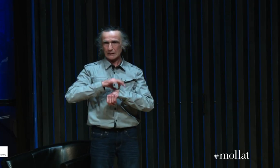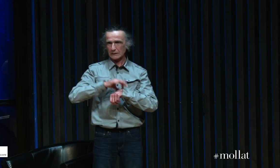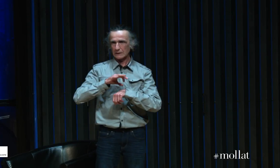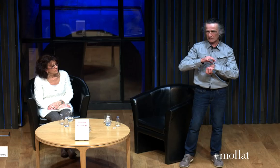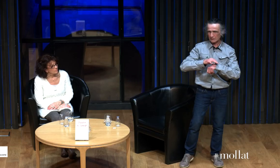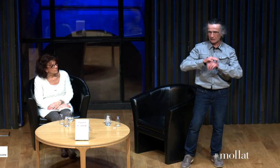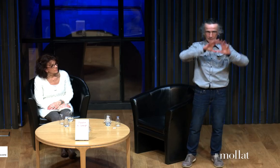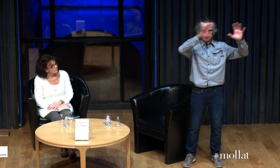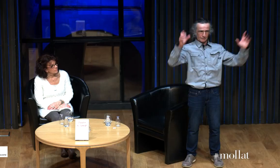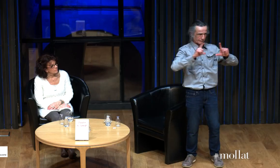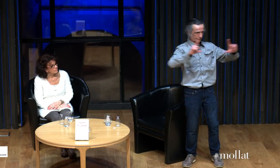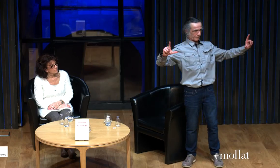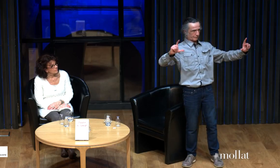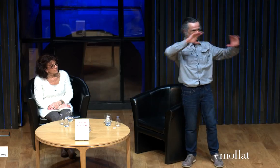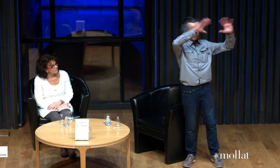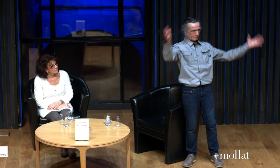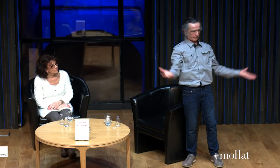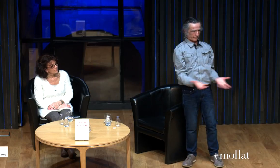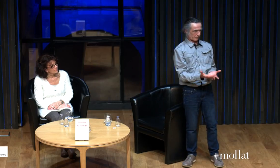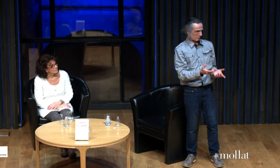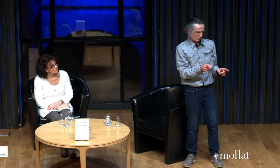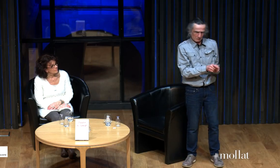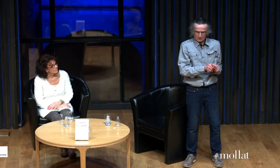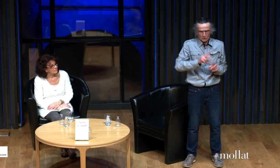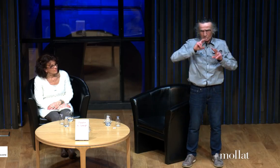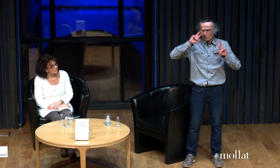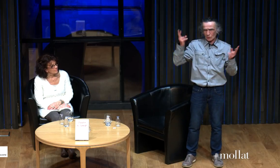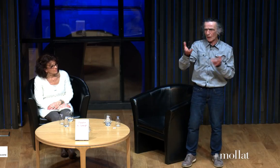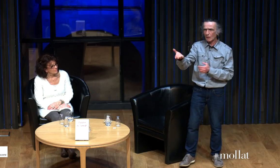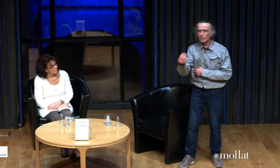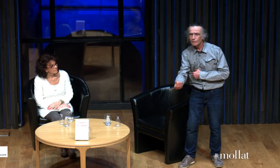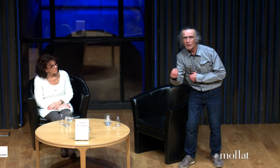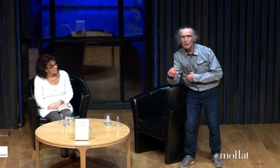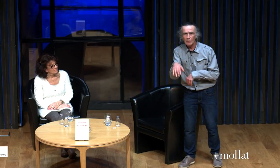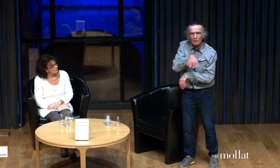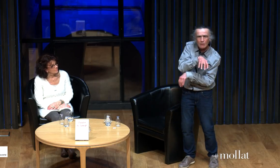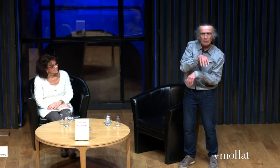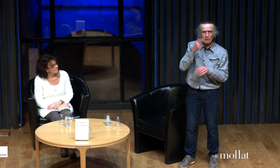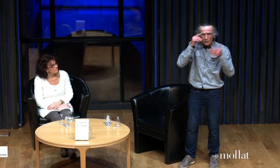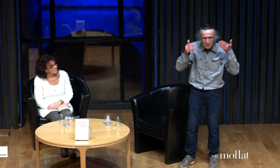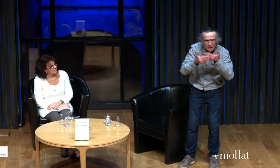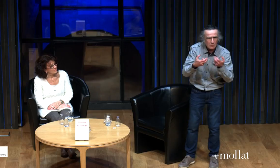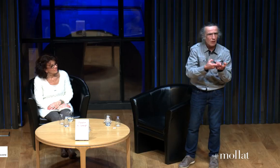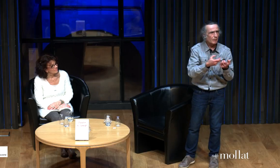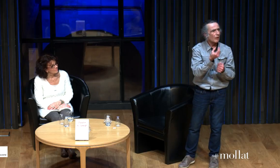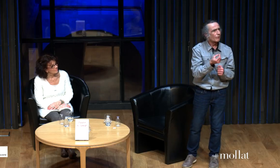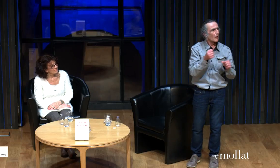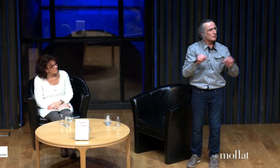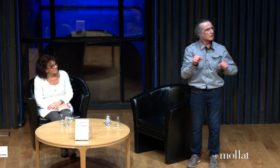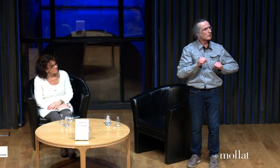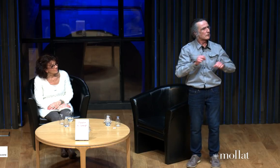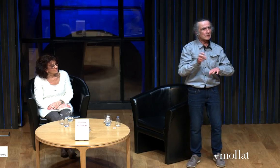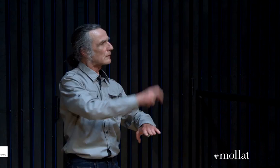c'est le problème aussi des médecins, c'est-à-dire qu'ils sont focalisés sur l'organe qu'il faut réparer et ils ont très peu conscience qu'un patient, c'est avant tout un être humain